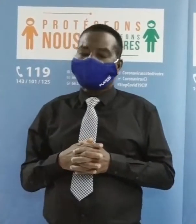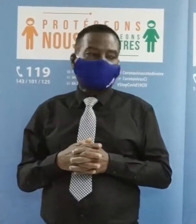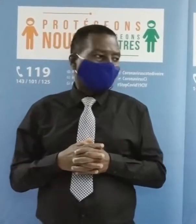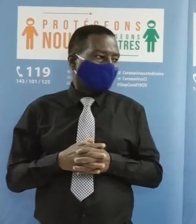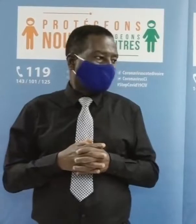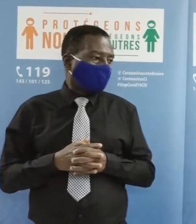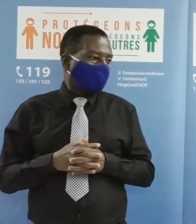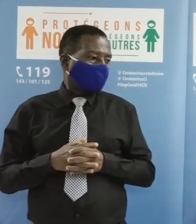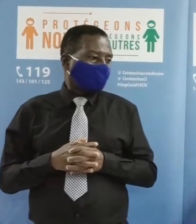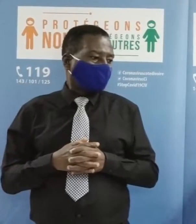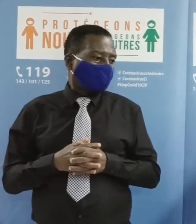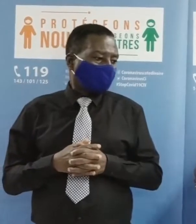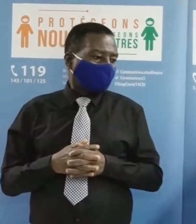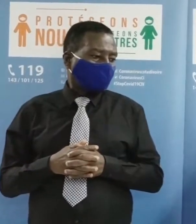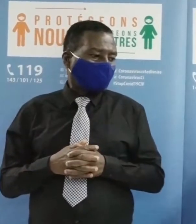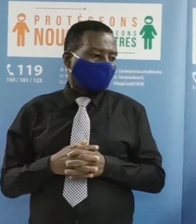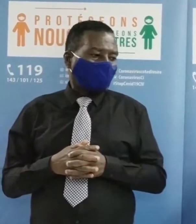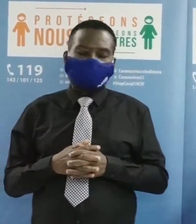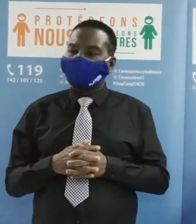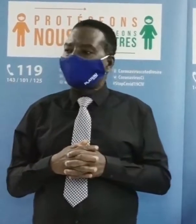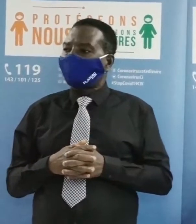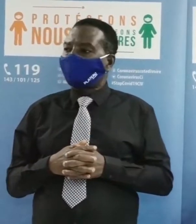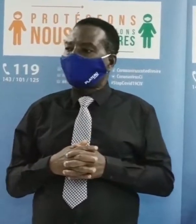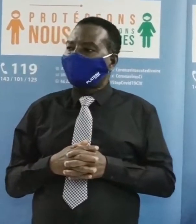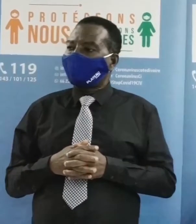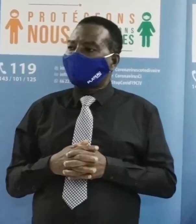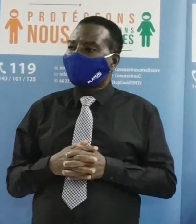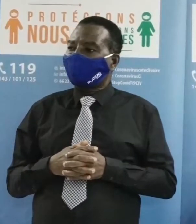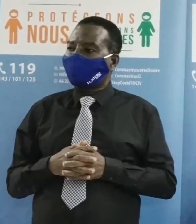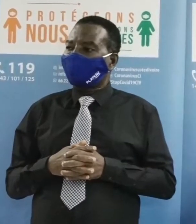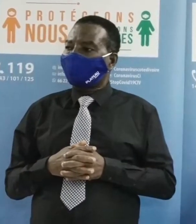jours pas une